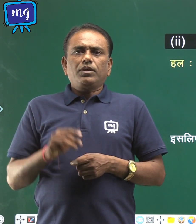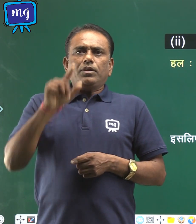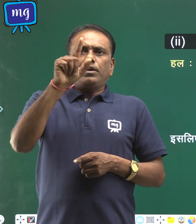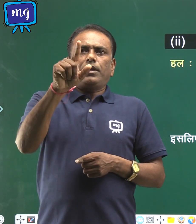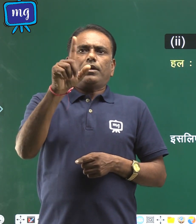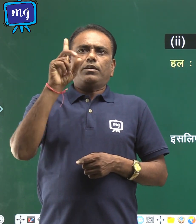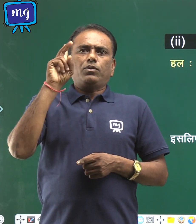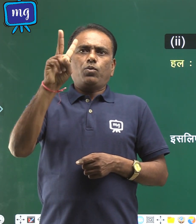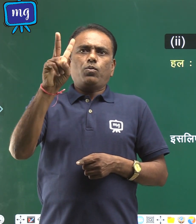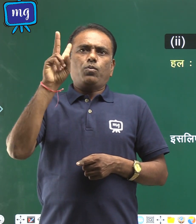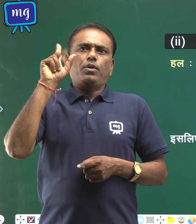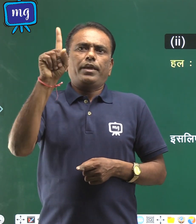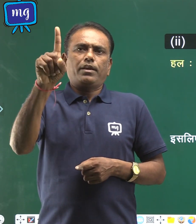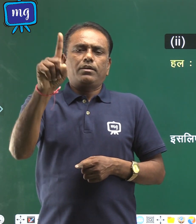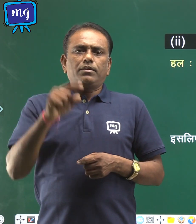121,